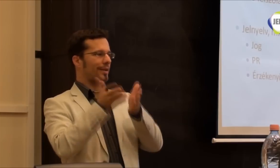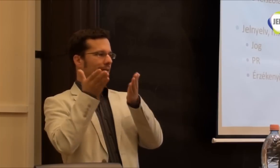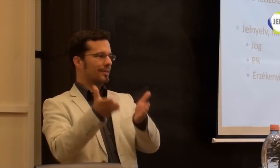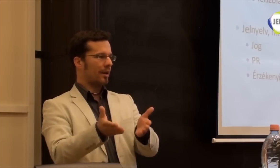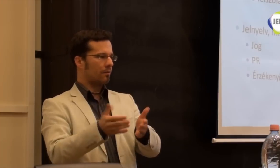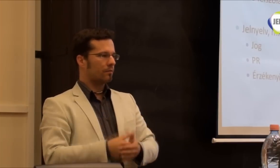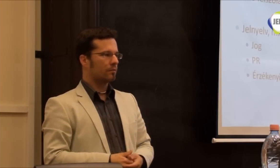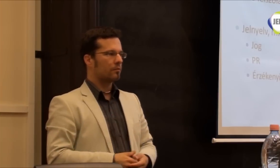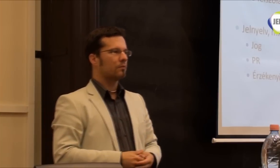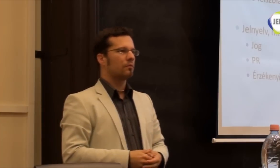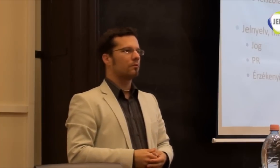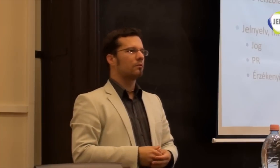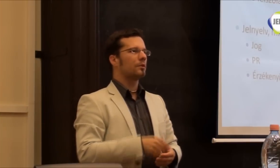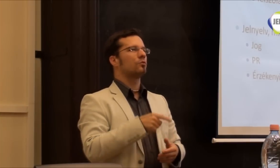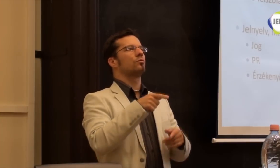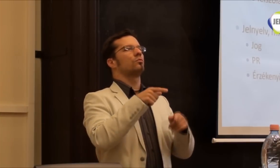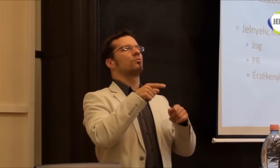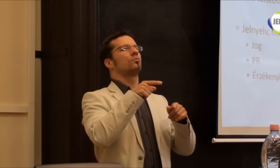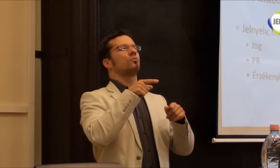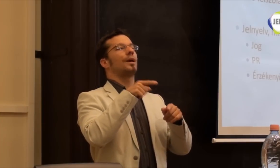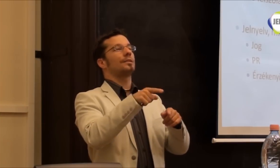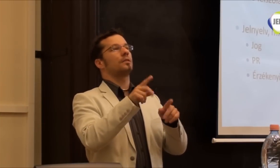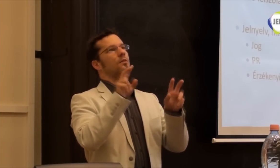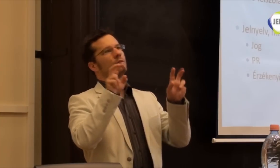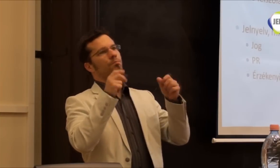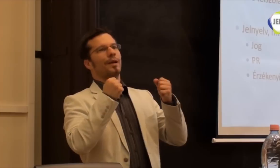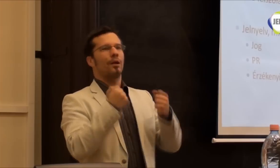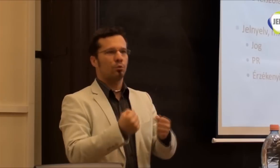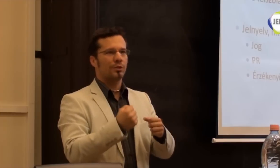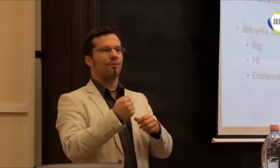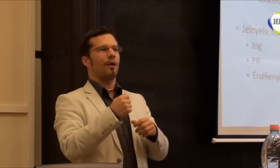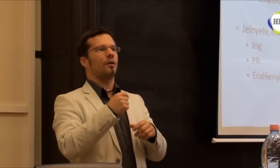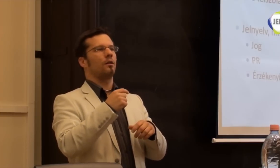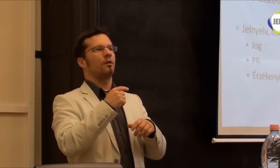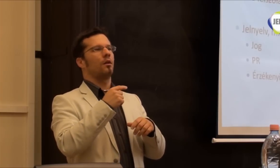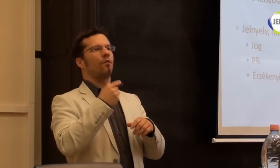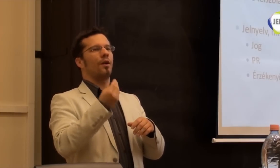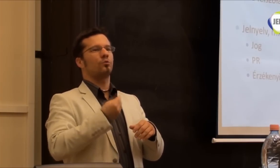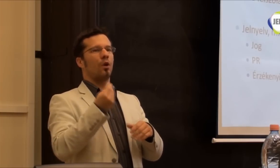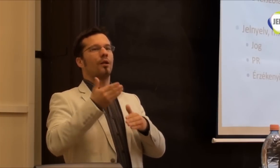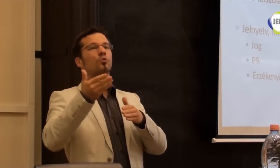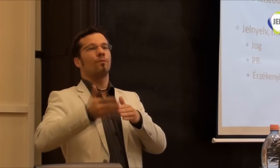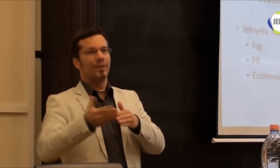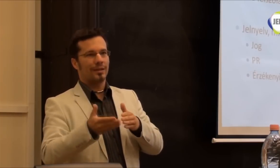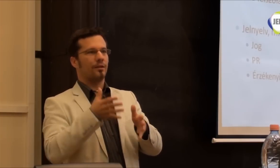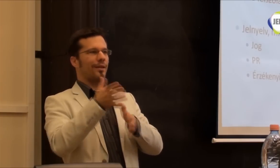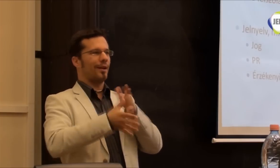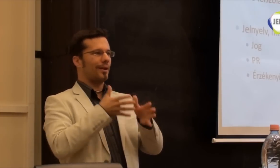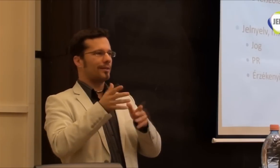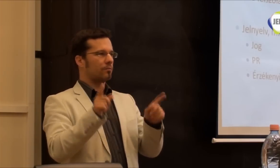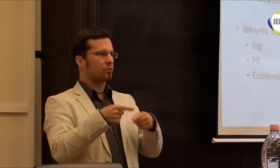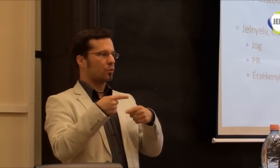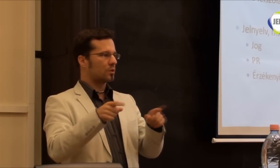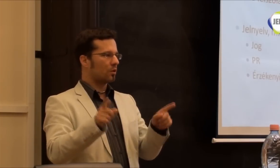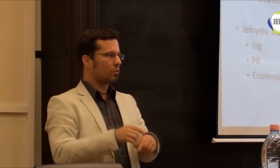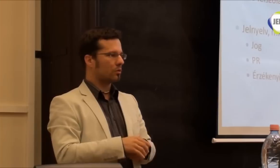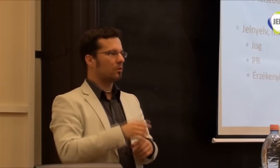kultúra részeként említi a magyar jelnyelvet. És ezt megerősítve a felszólalásom végén eljeleztem